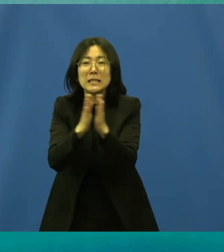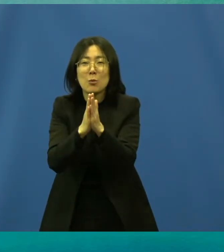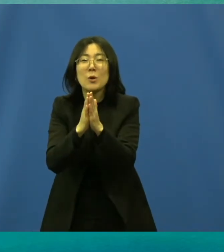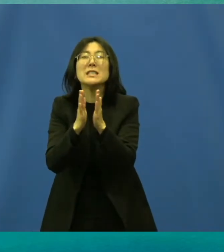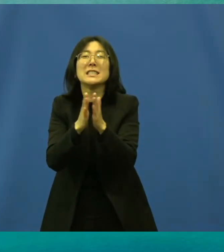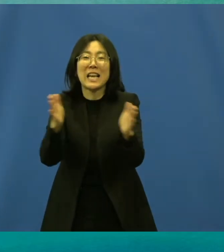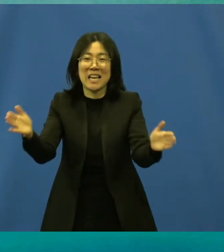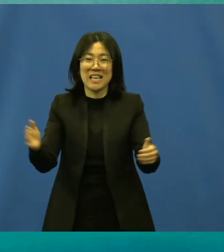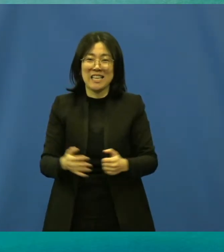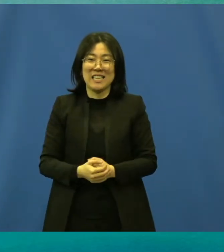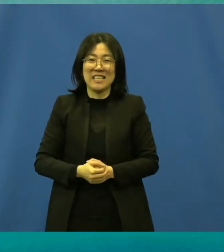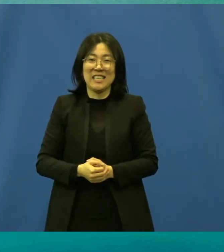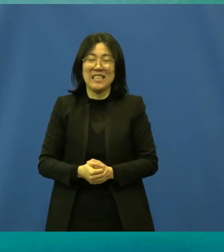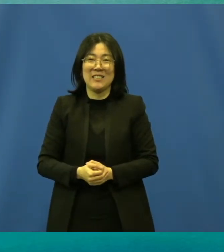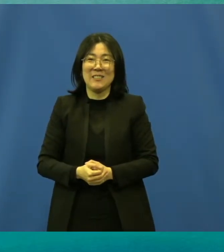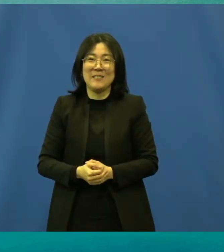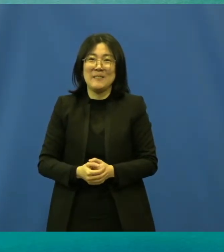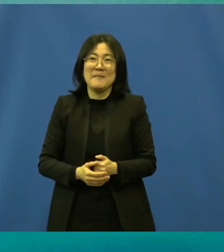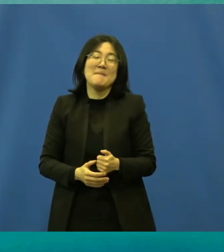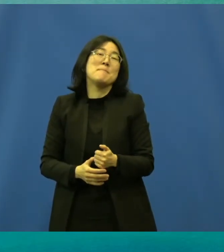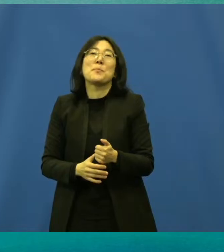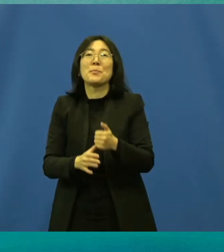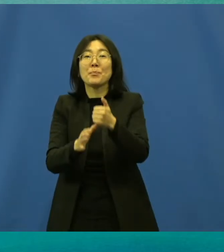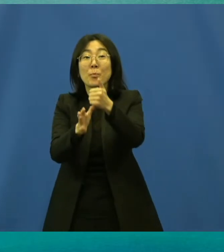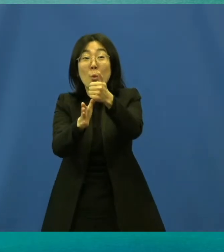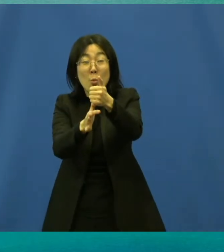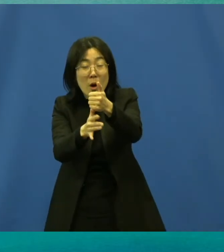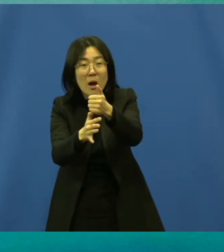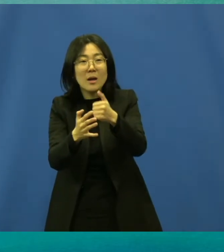여러분? 이것은 무엇을 말해줄까요? 요나는